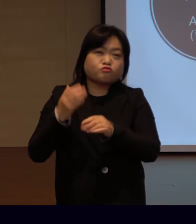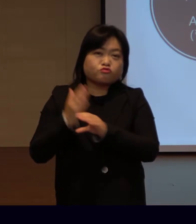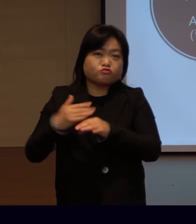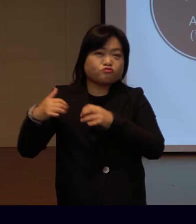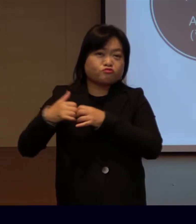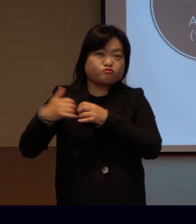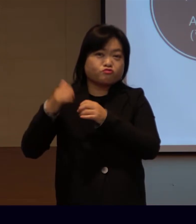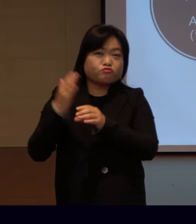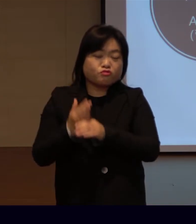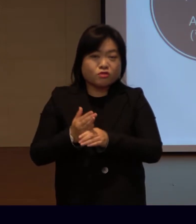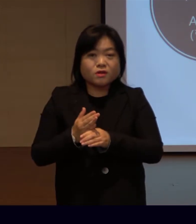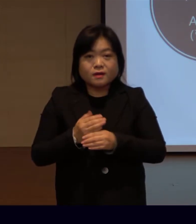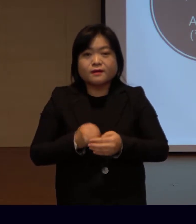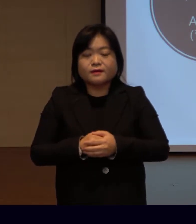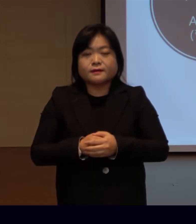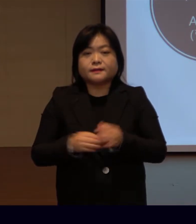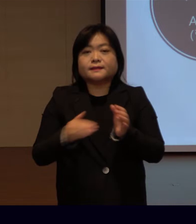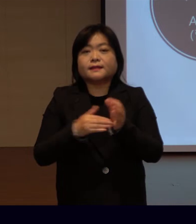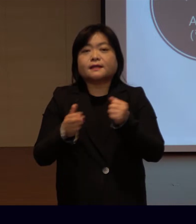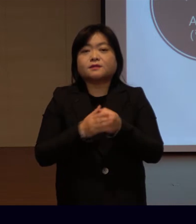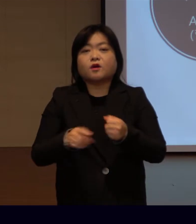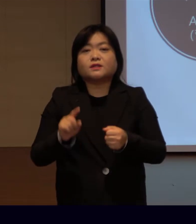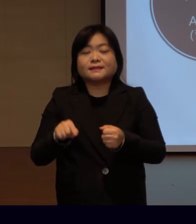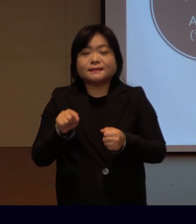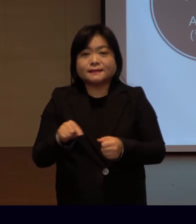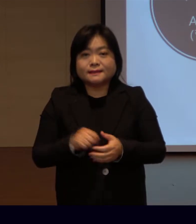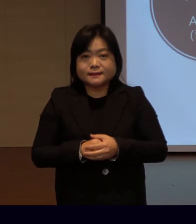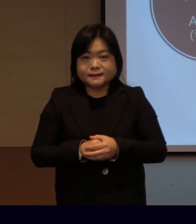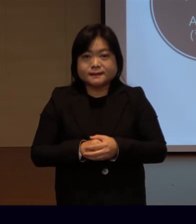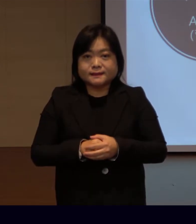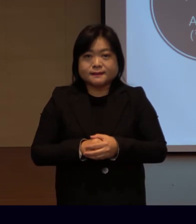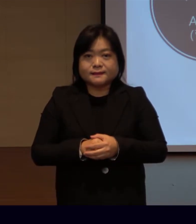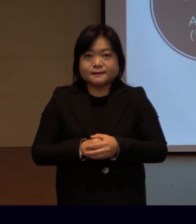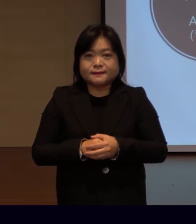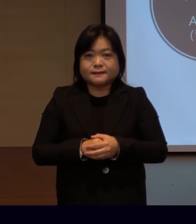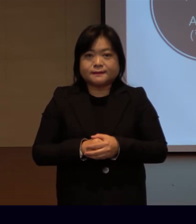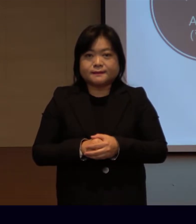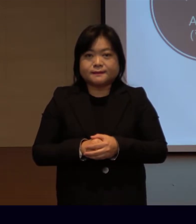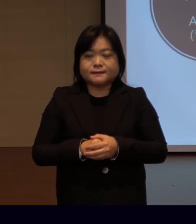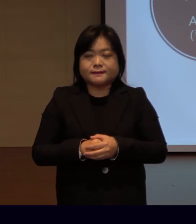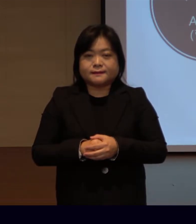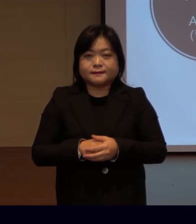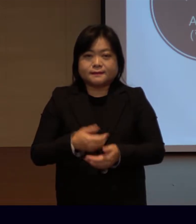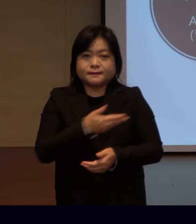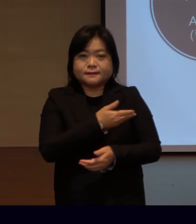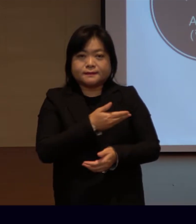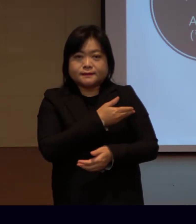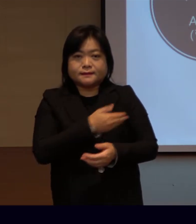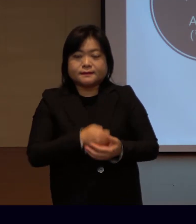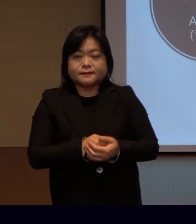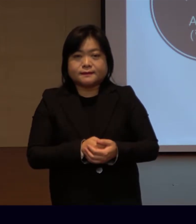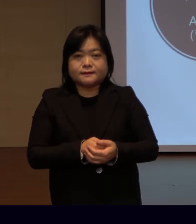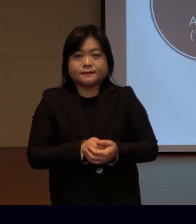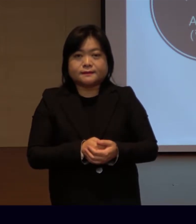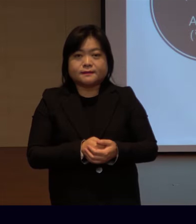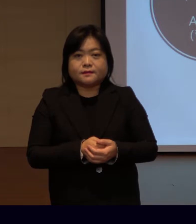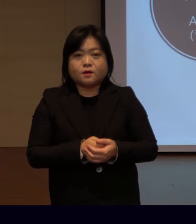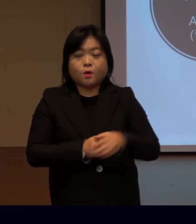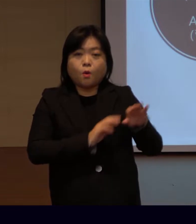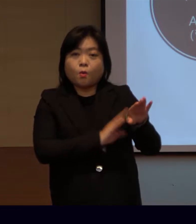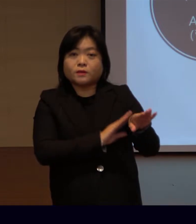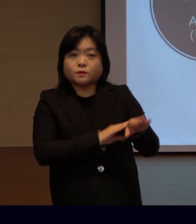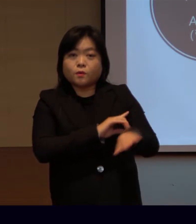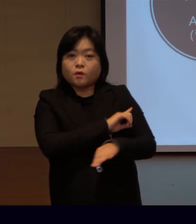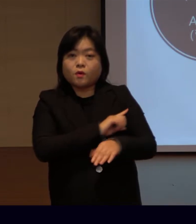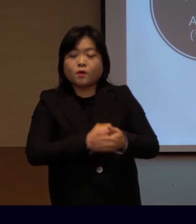이제 프랑스가 이 해외에서. 그래서 이게 정로 이겁니다. 맨 왼쪽 건데요.